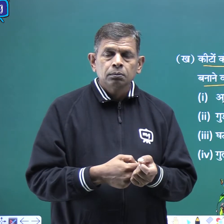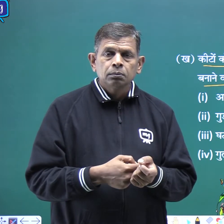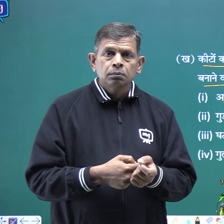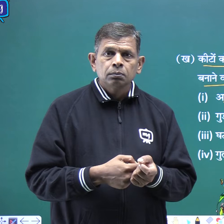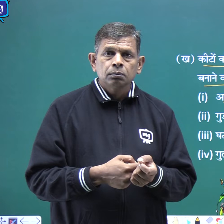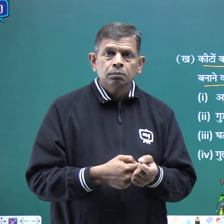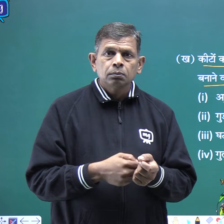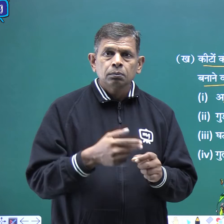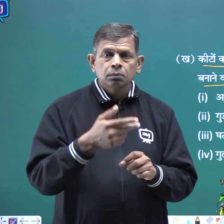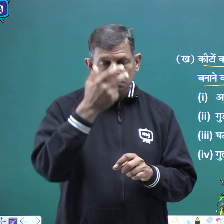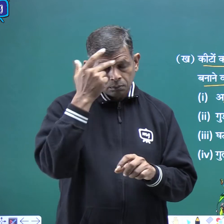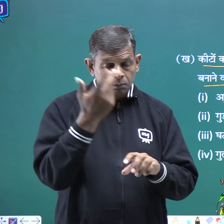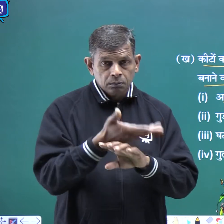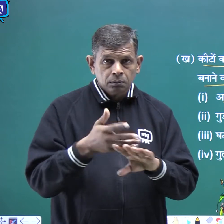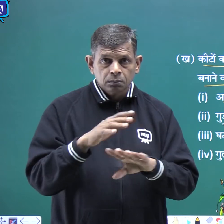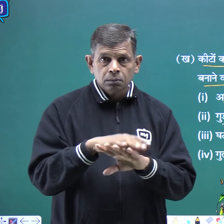अमरबेल,